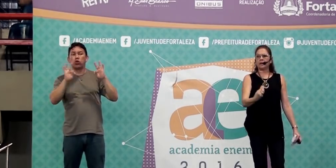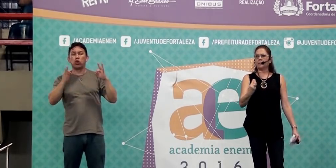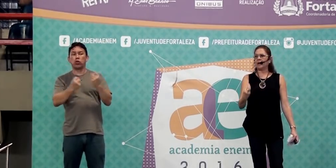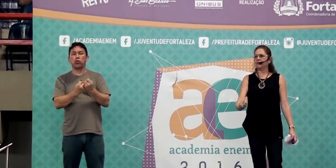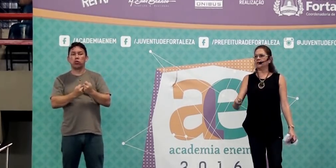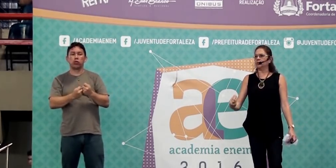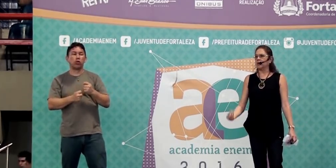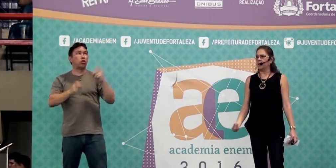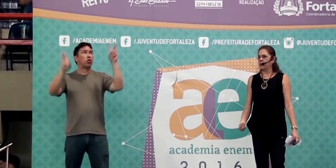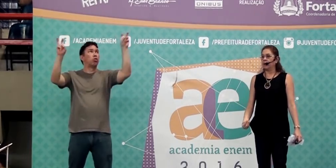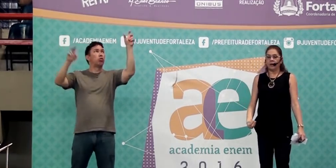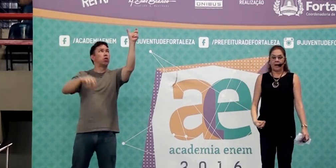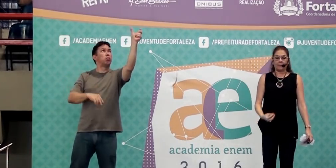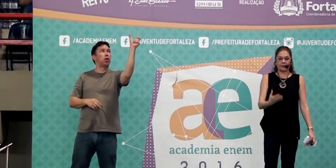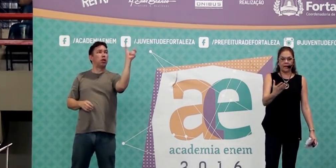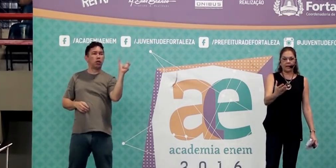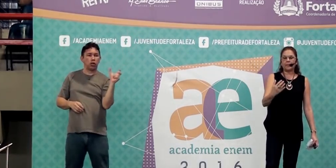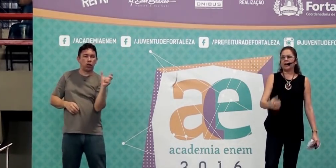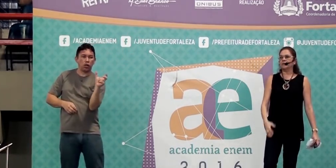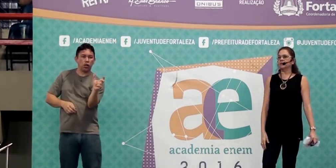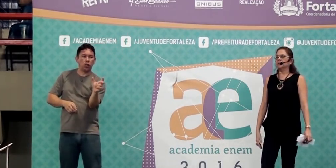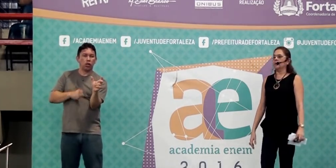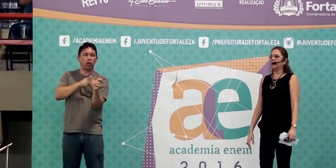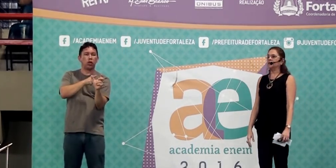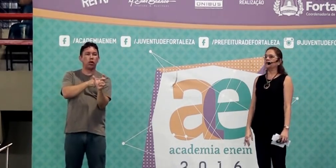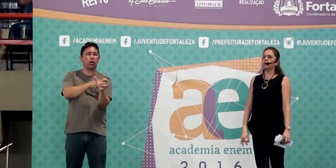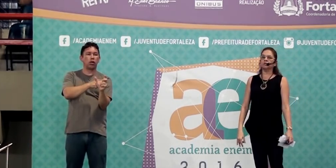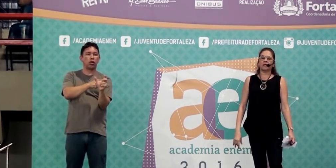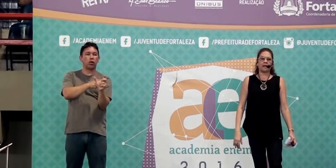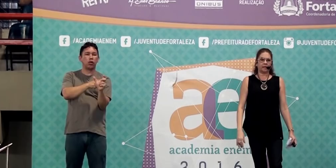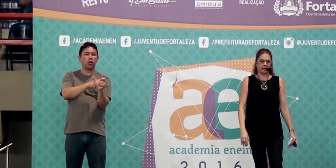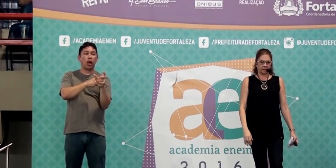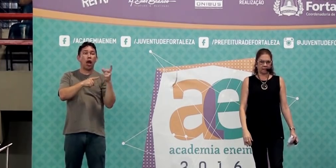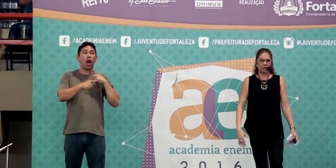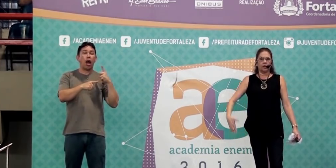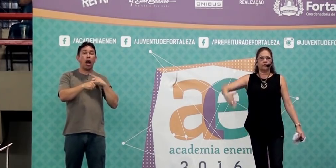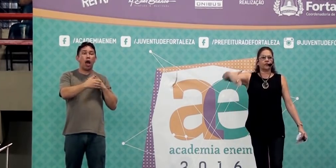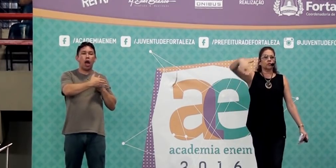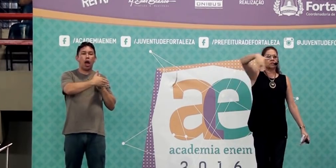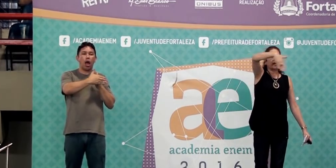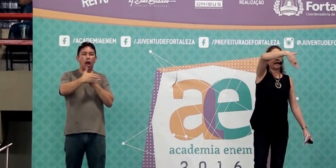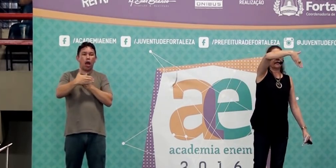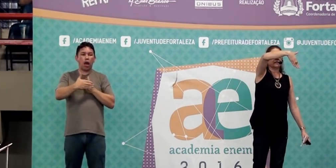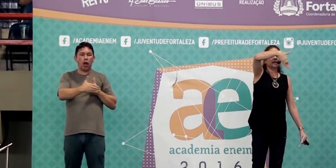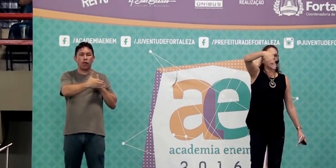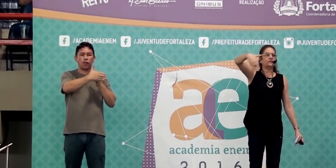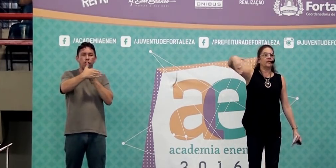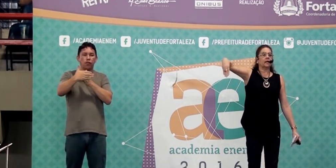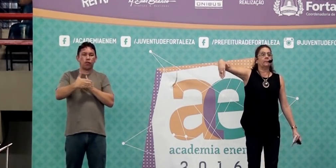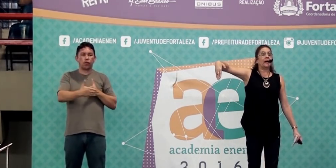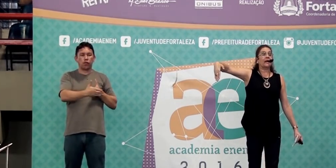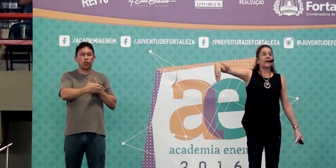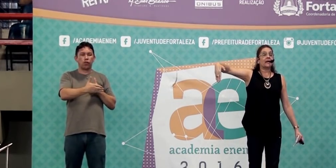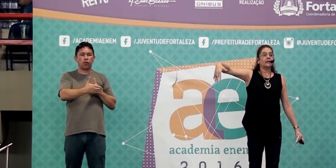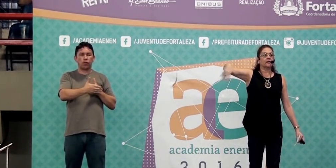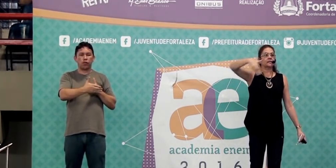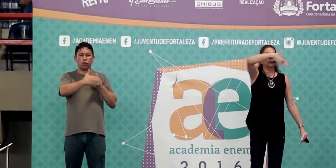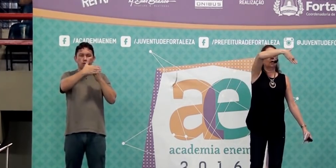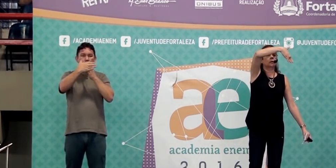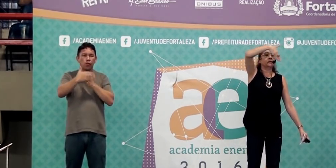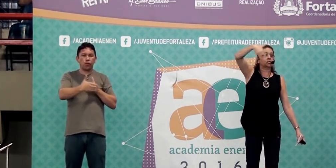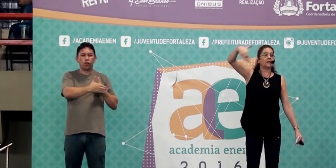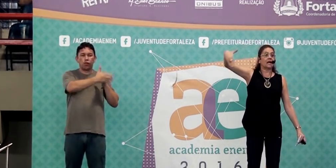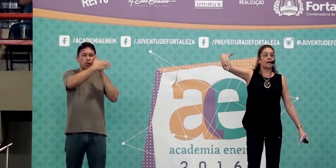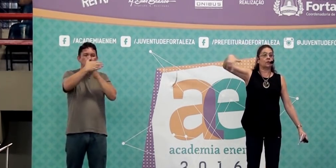da primeira palavra do tema. A primeira palavra são as fronteiras. Fronteiras significa